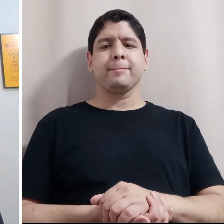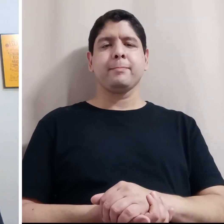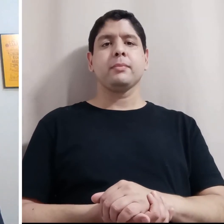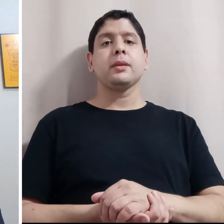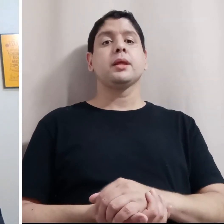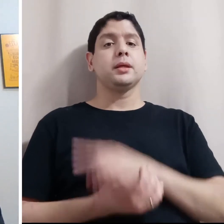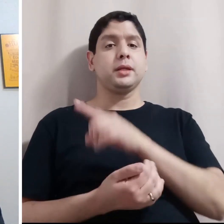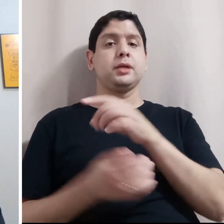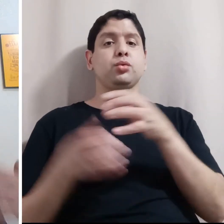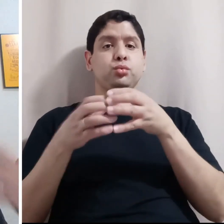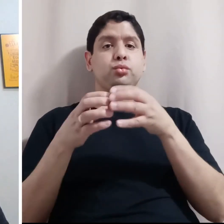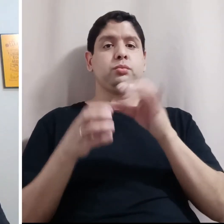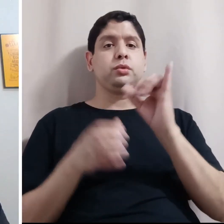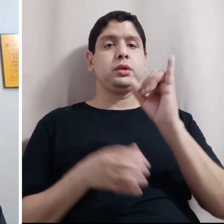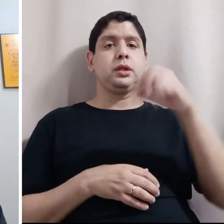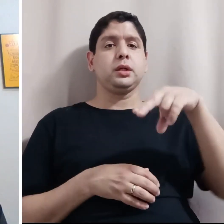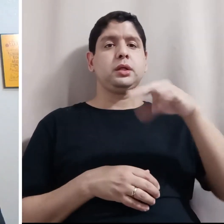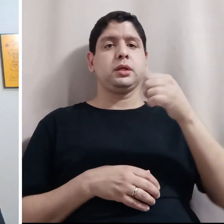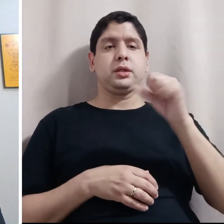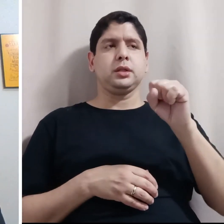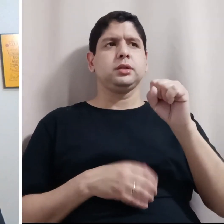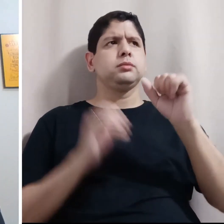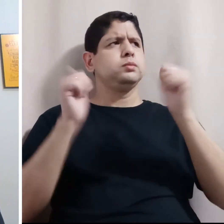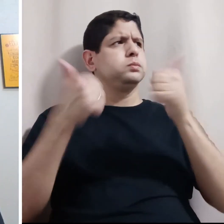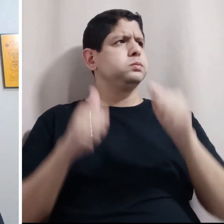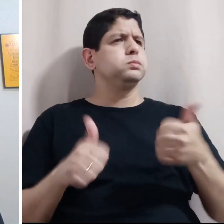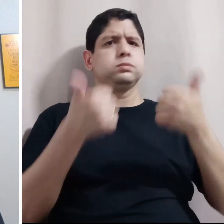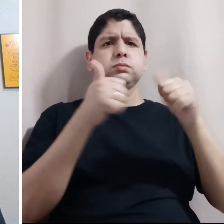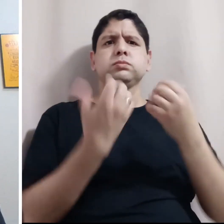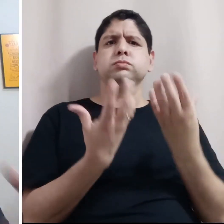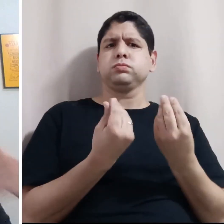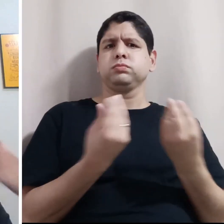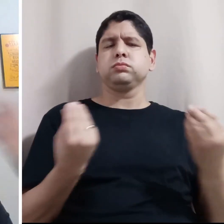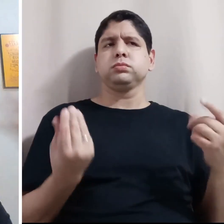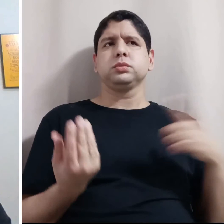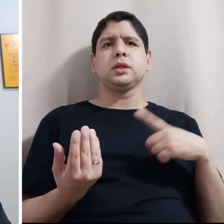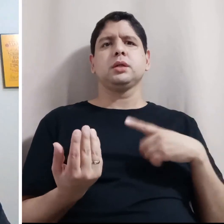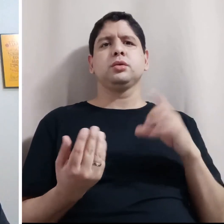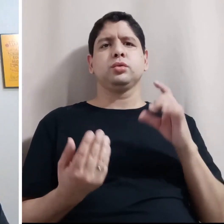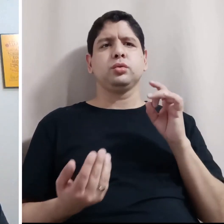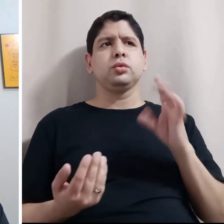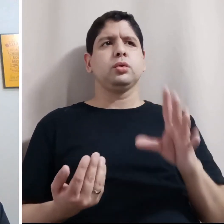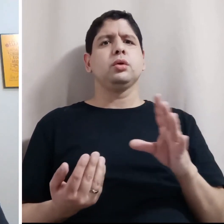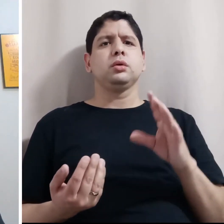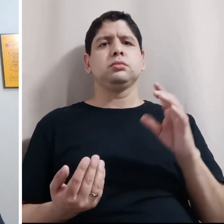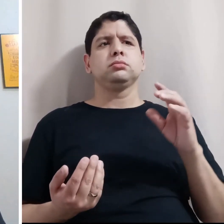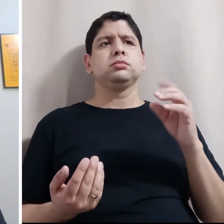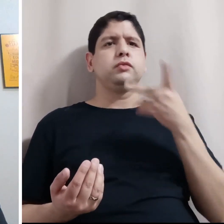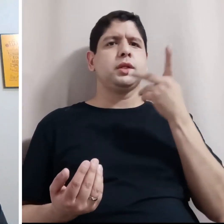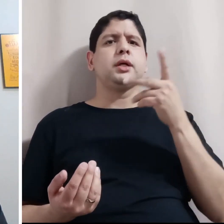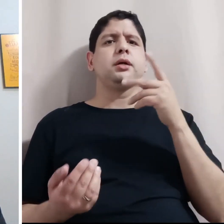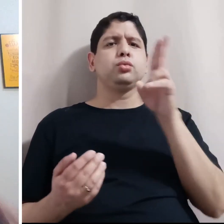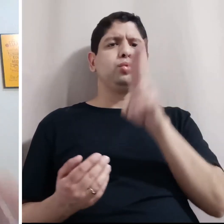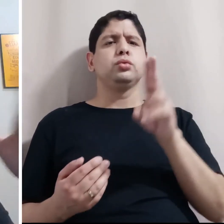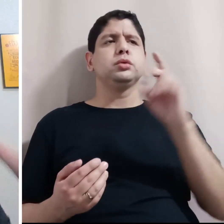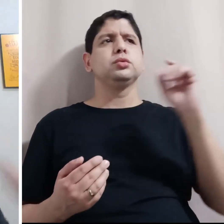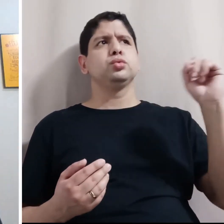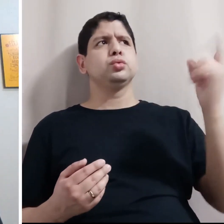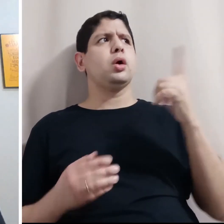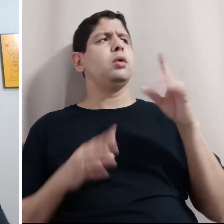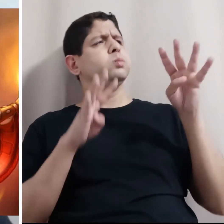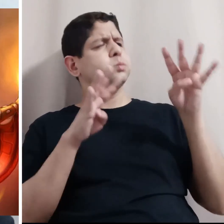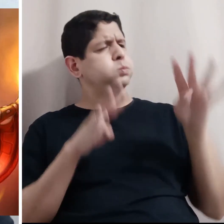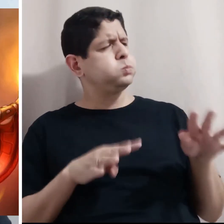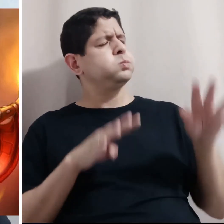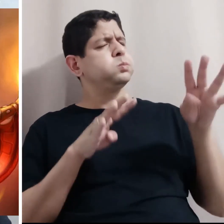Também, né, como eu já coloquei aqui, politeístas, né, acreditavam em vários deuses, sobretudo no Deus Sol, né, o Sol de